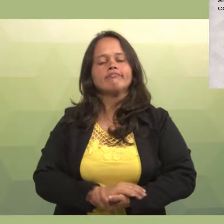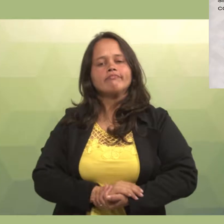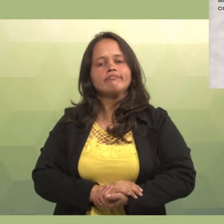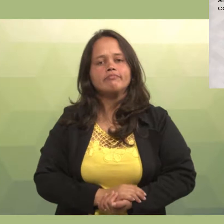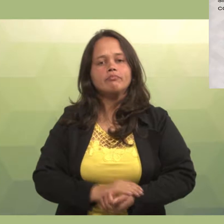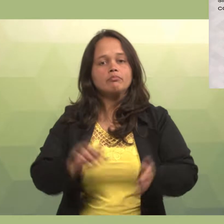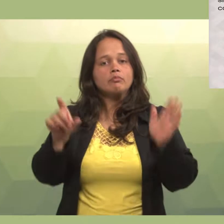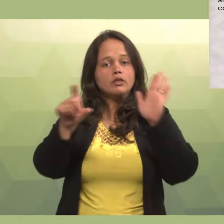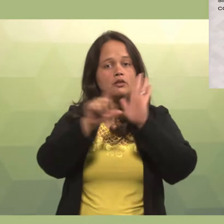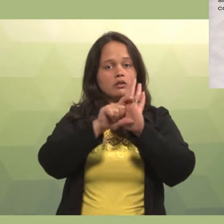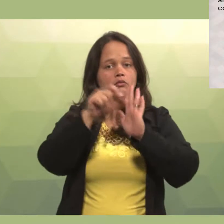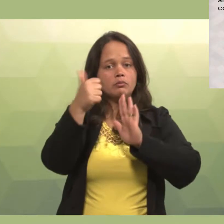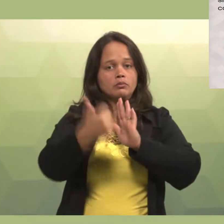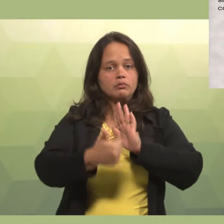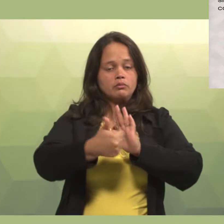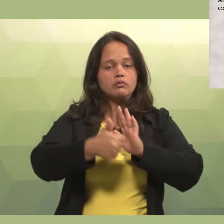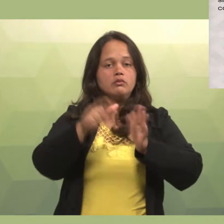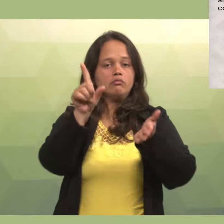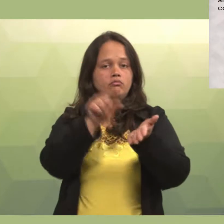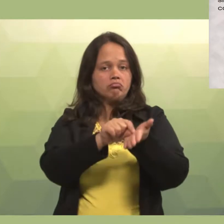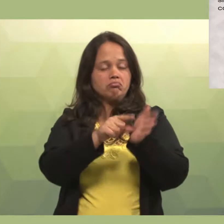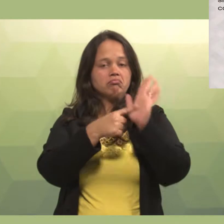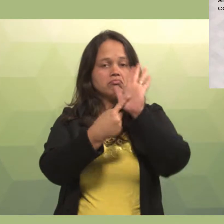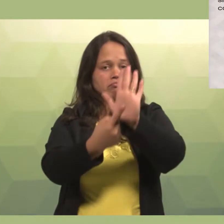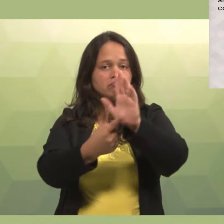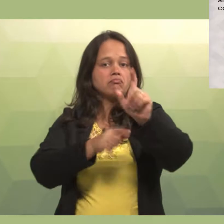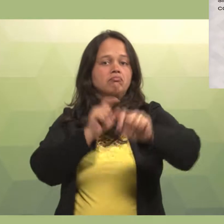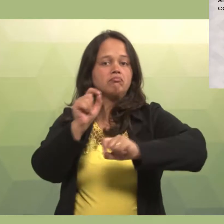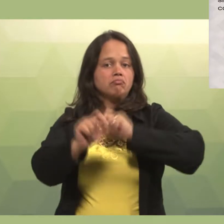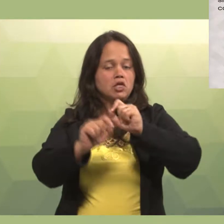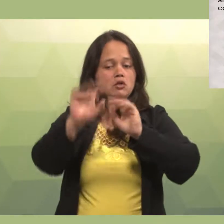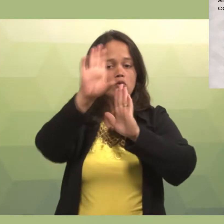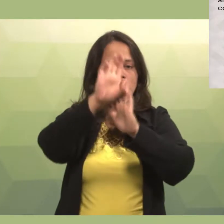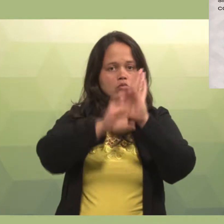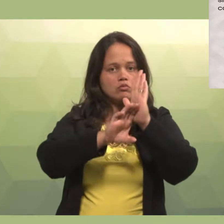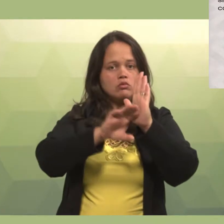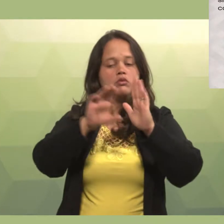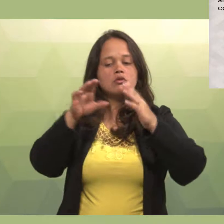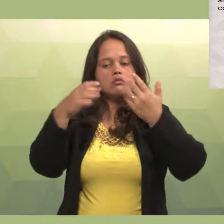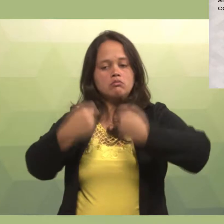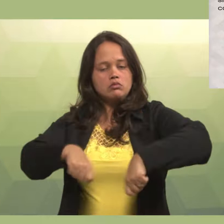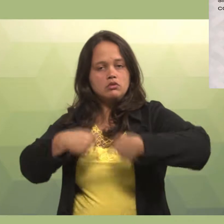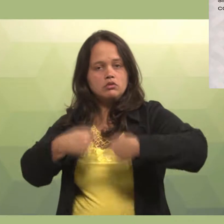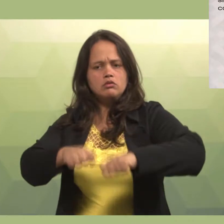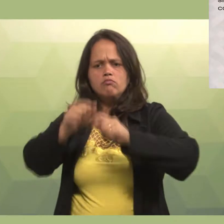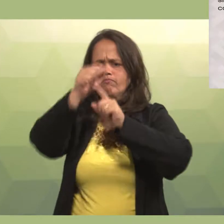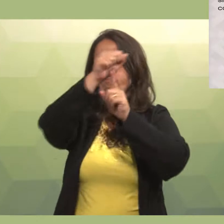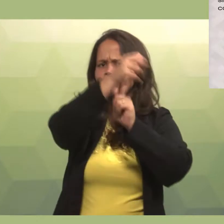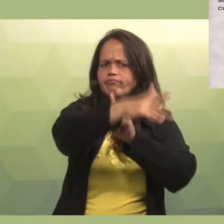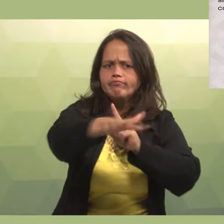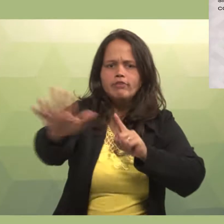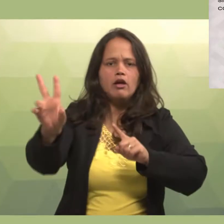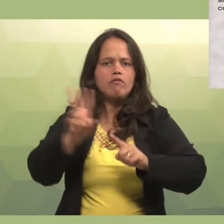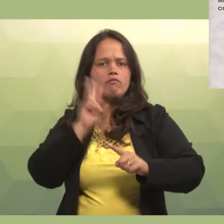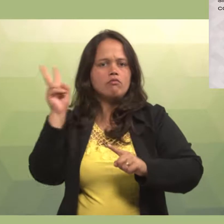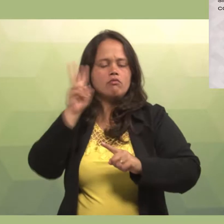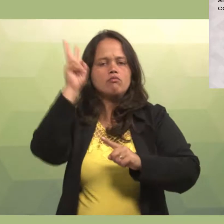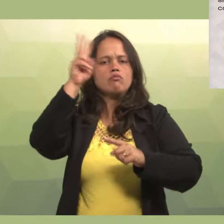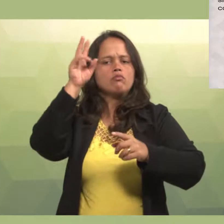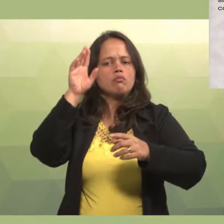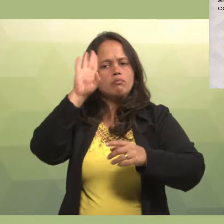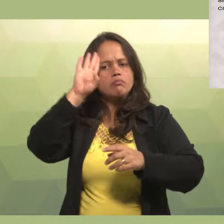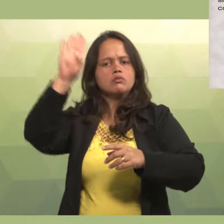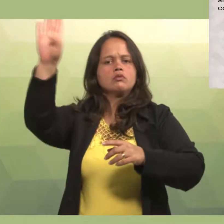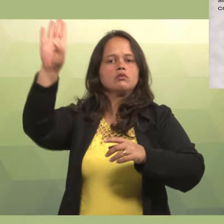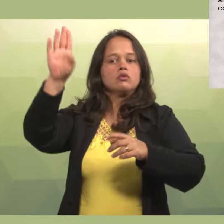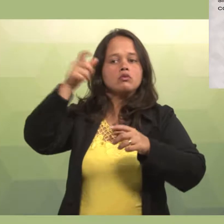O parágrafo 1º deste artigo explicita que o currículo deve difundir os valores fundamentais do